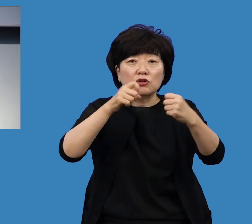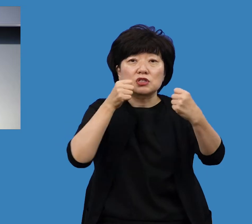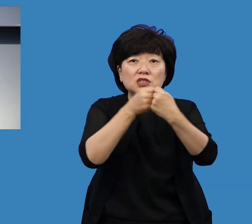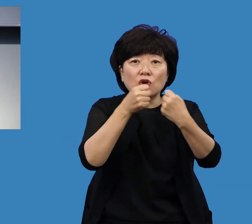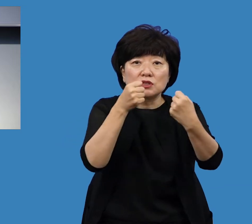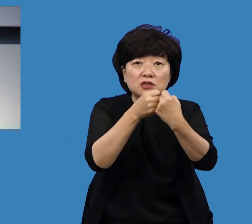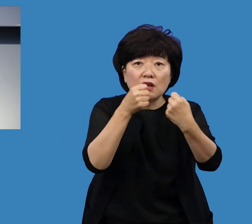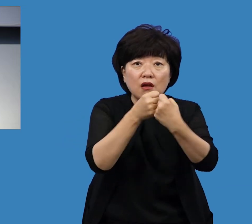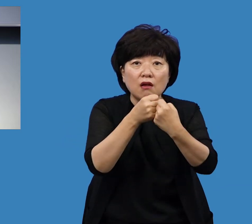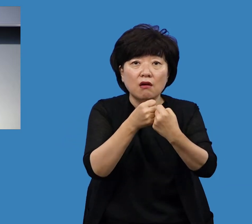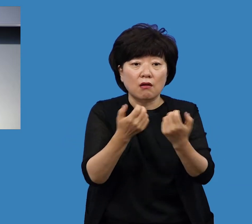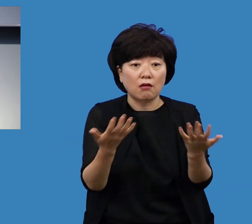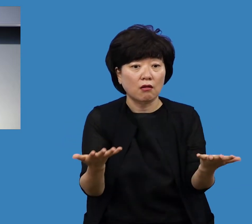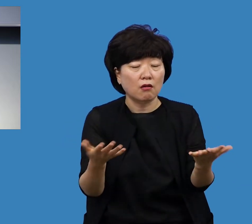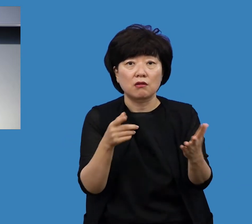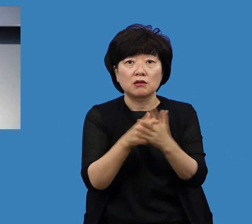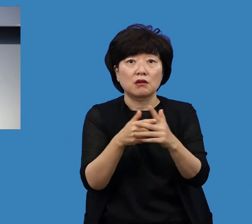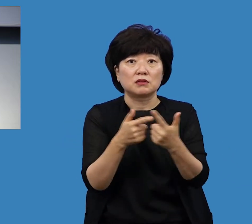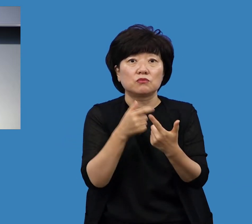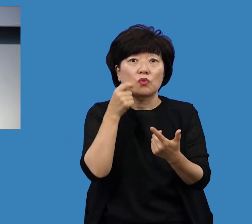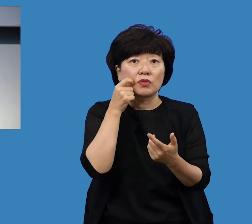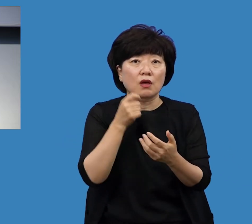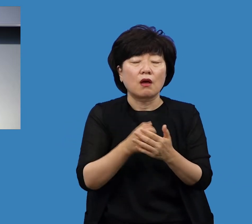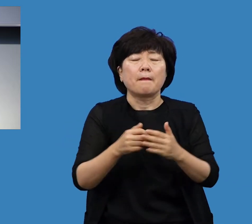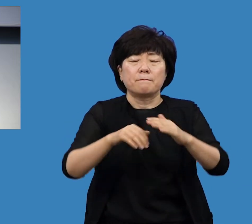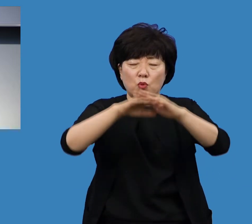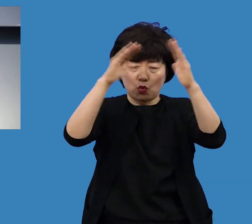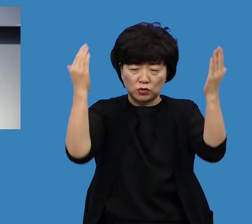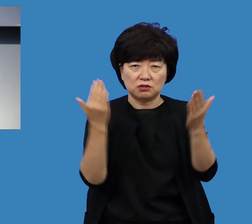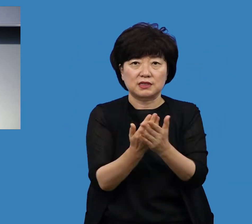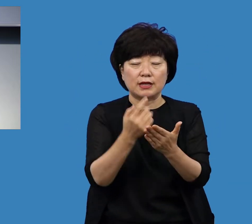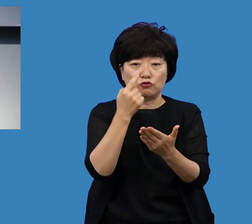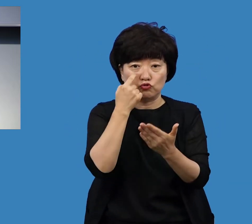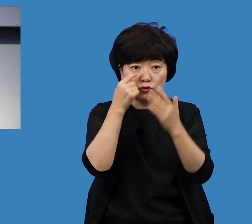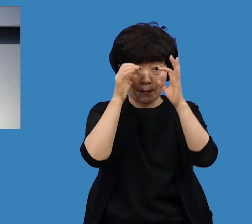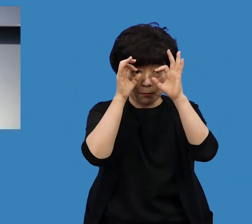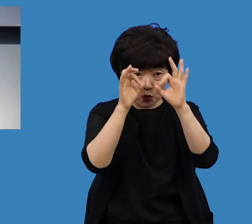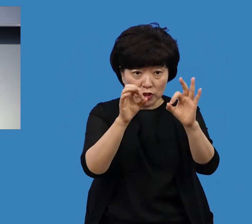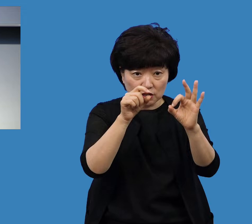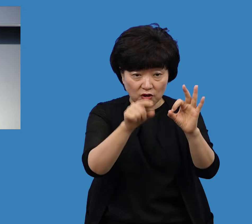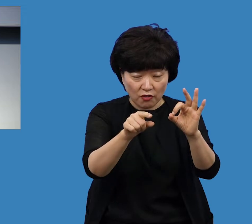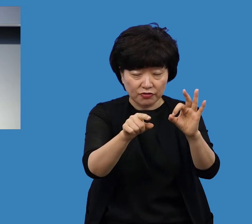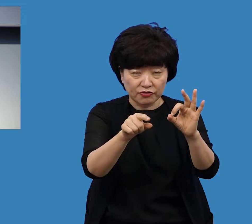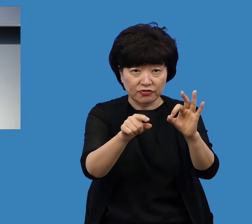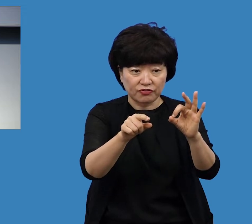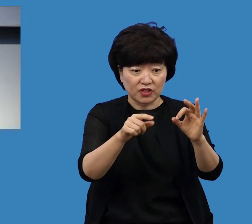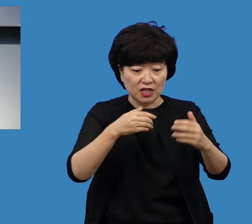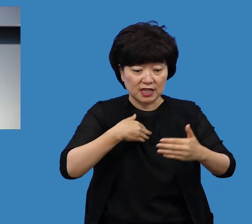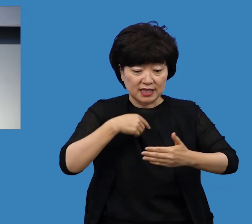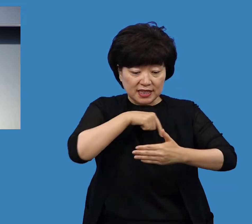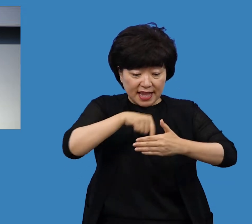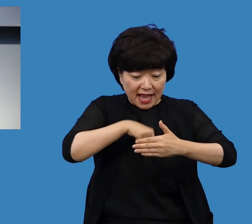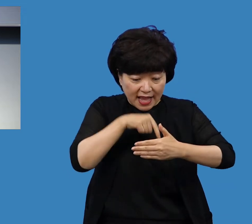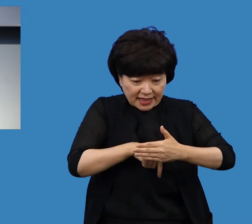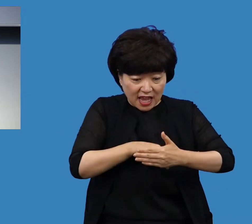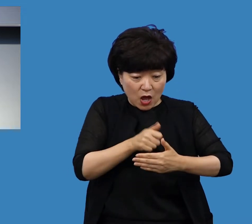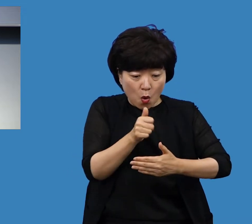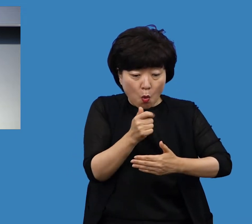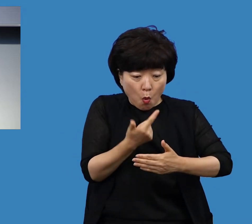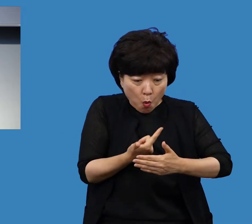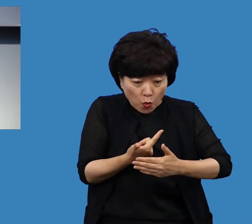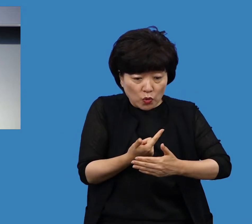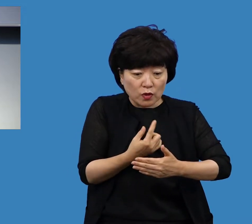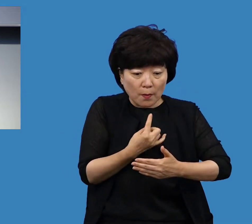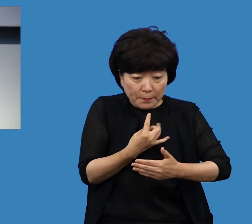될지를 이해할 수가 없습니다. 예. 모든 것이 다 눈에 보이는 세상과 우리의 내면에서 일어나고 있는 혼외작용으로만